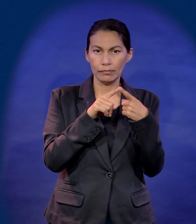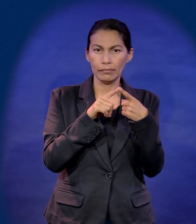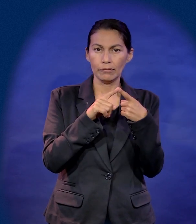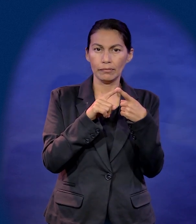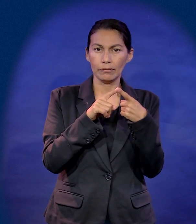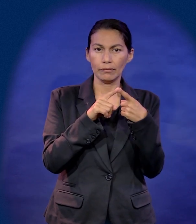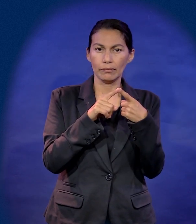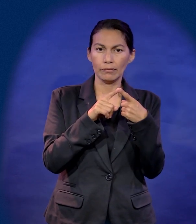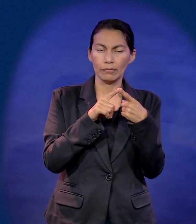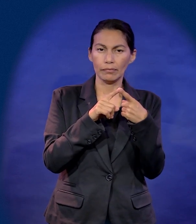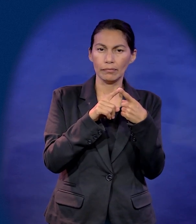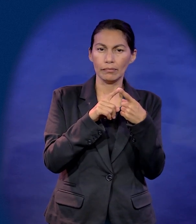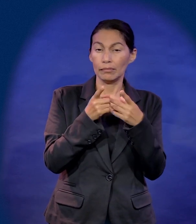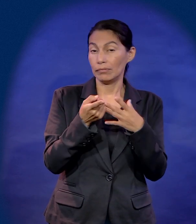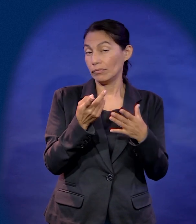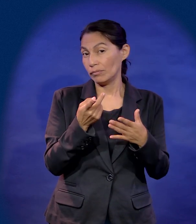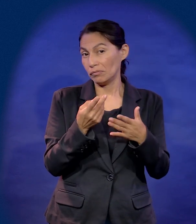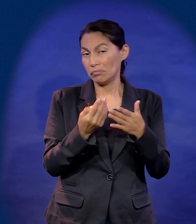primer paso.